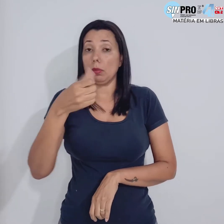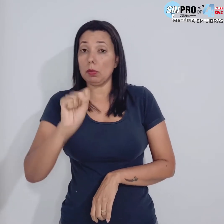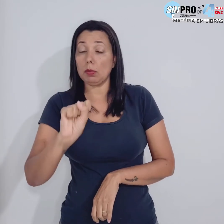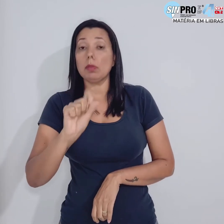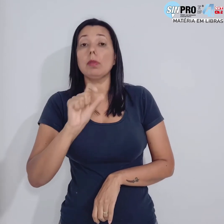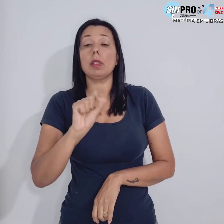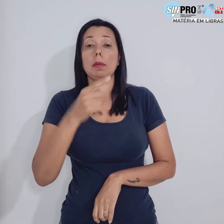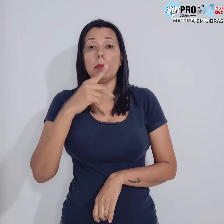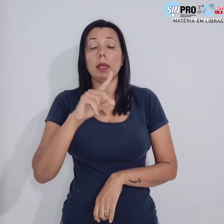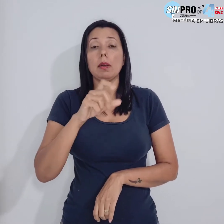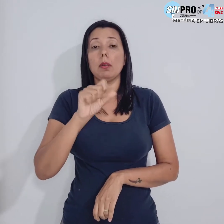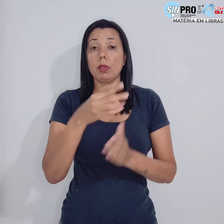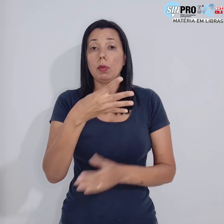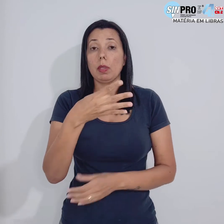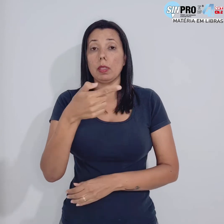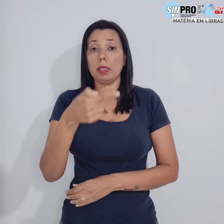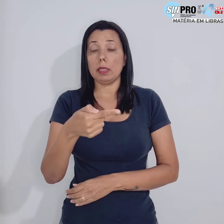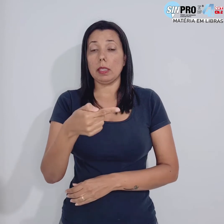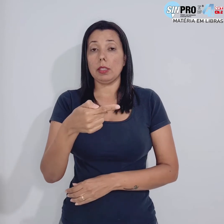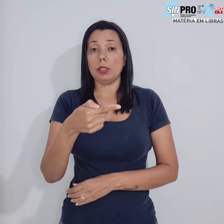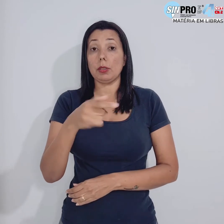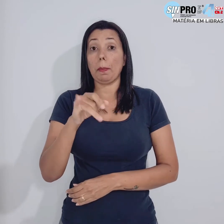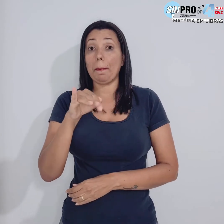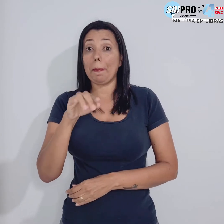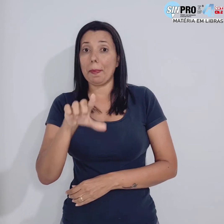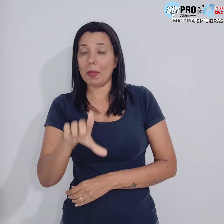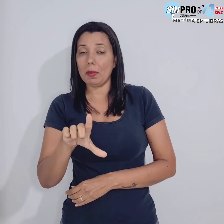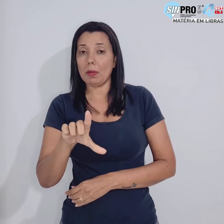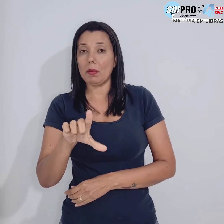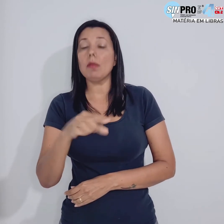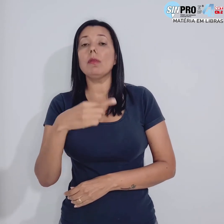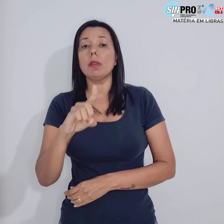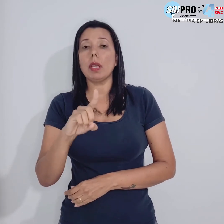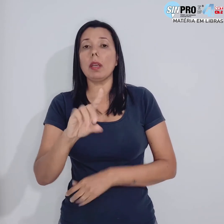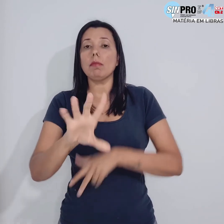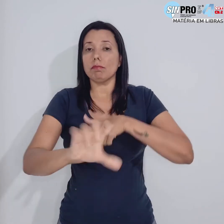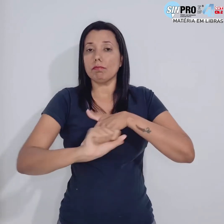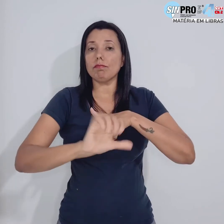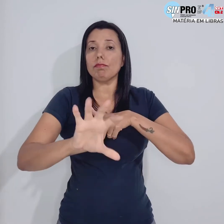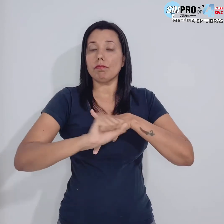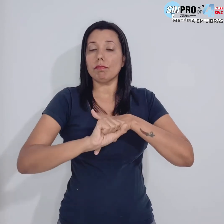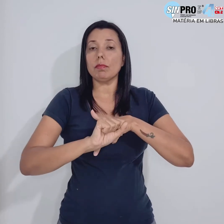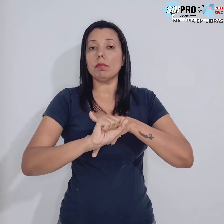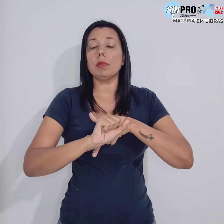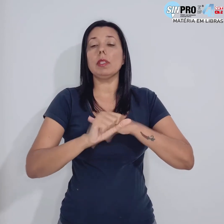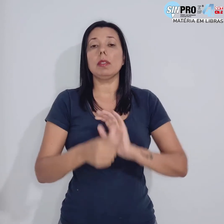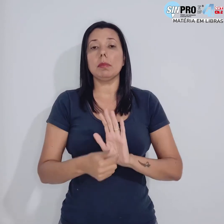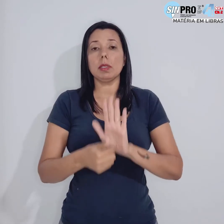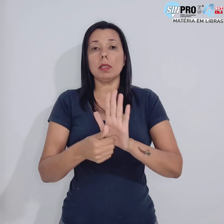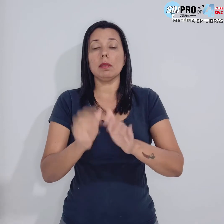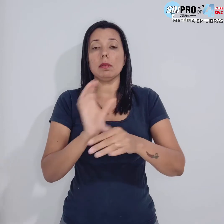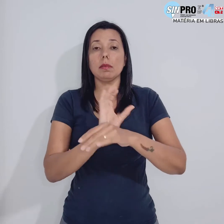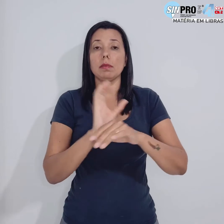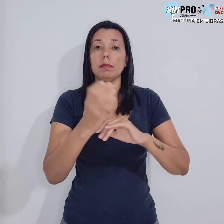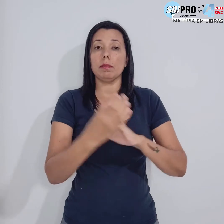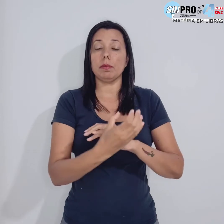em 2018 para 825 em 2019. Em 2020, só com a pandemia do